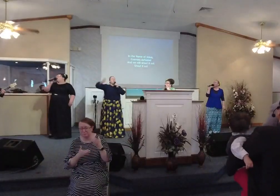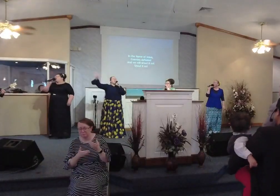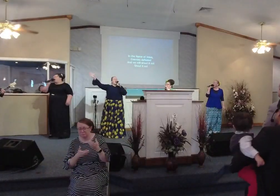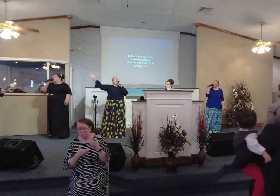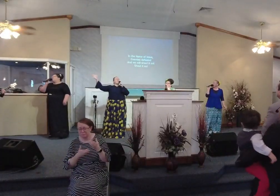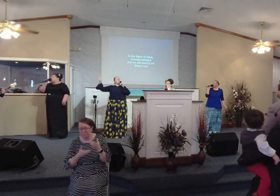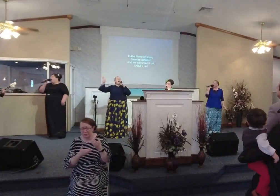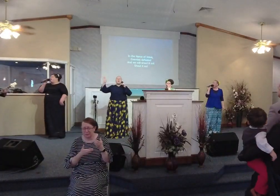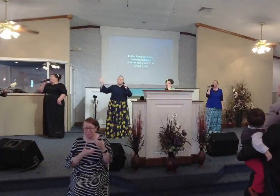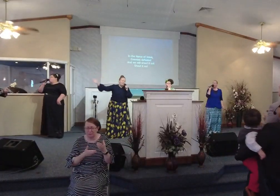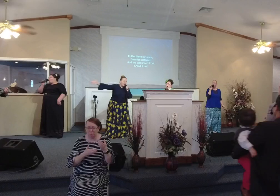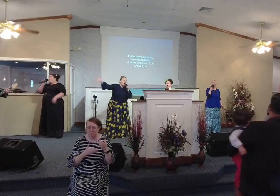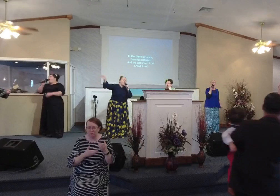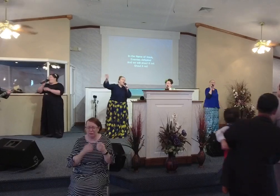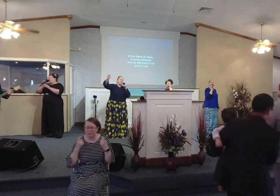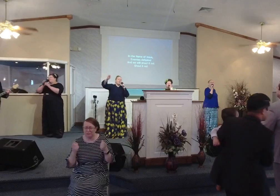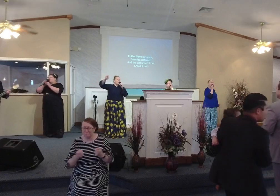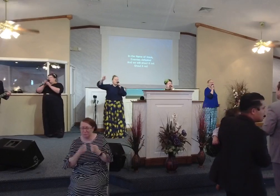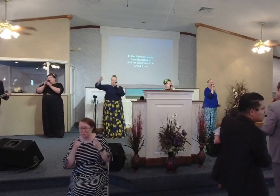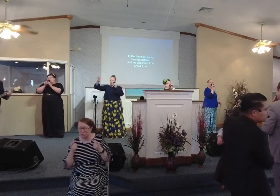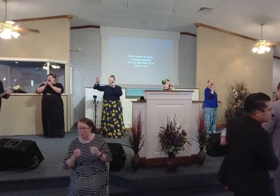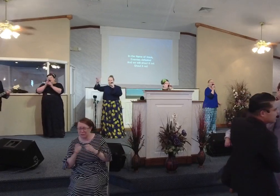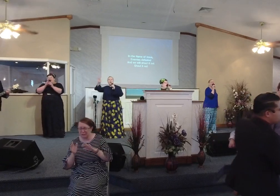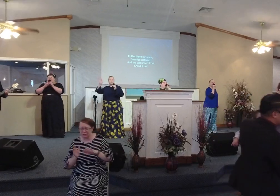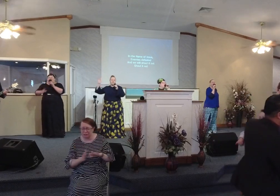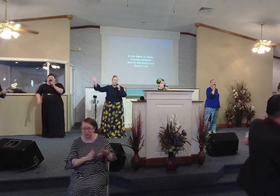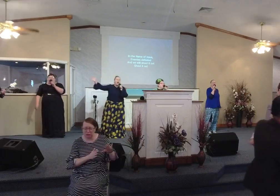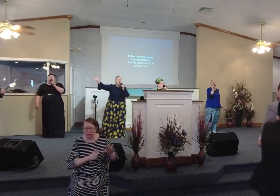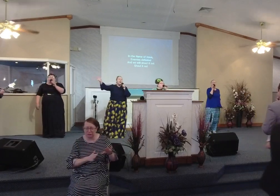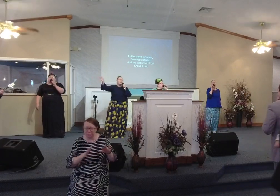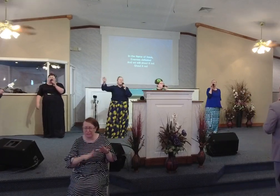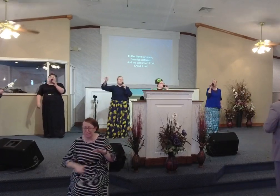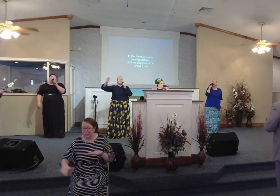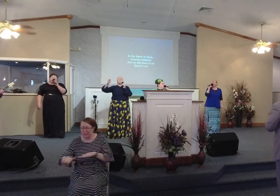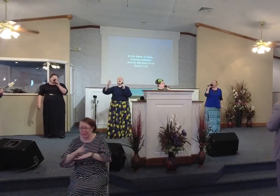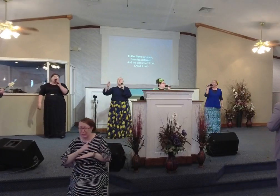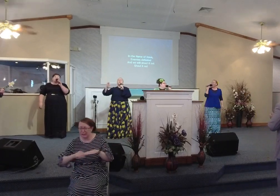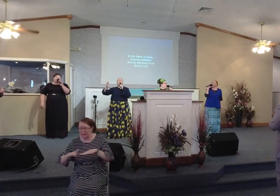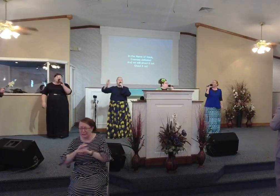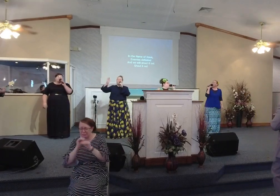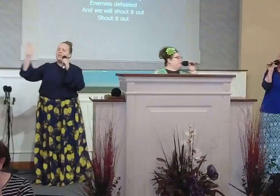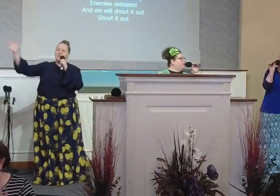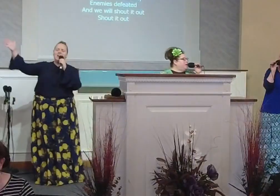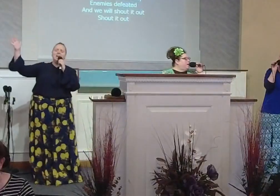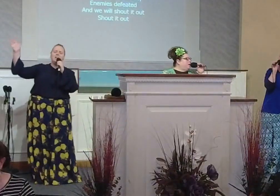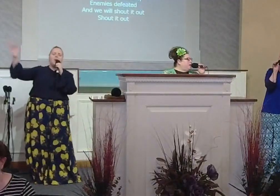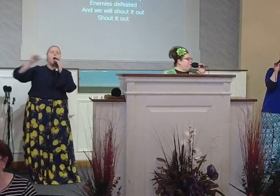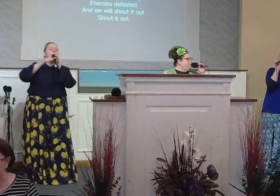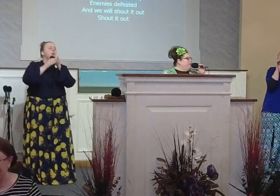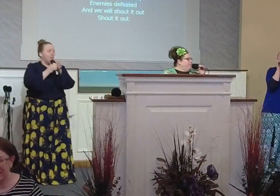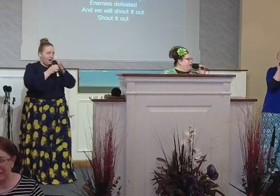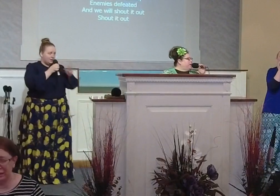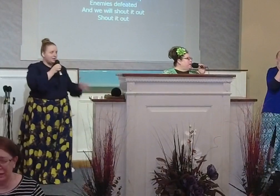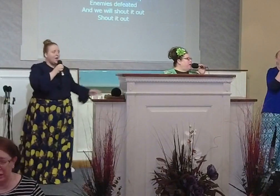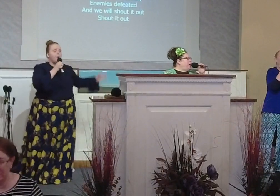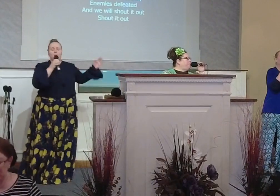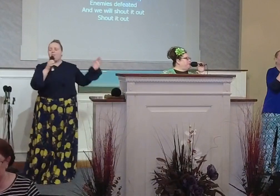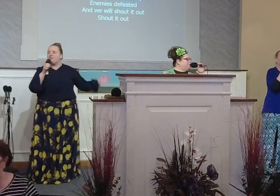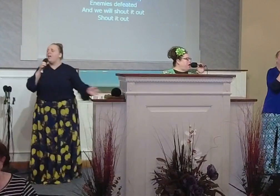hablan ante el santo nombre. Nuestra meta se la cruzamos en el santo nombre.